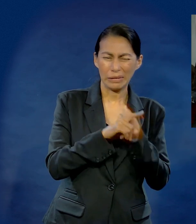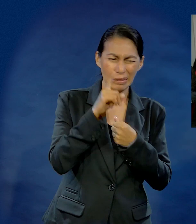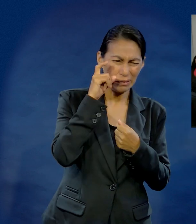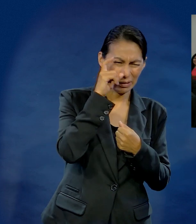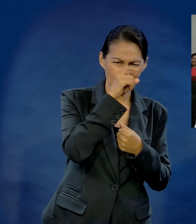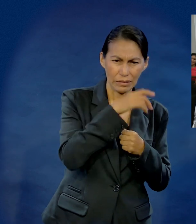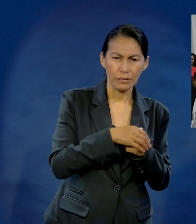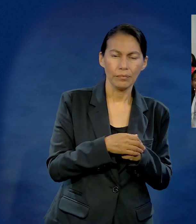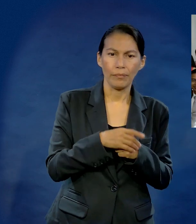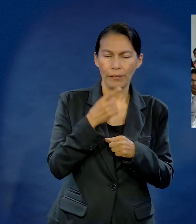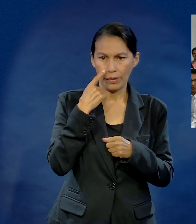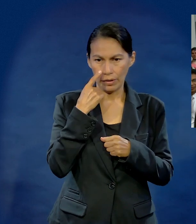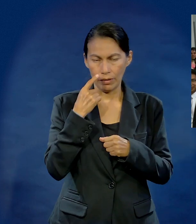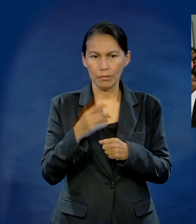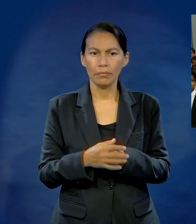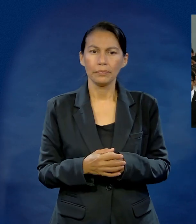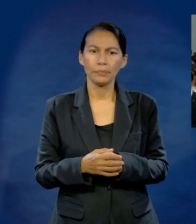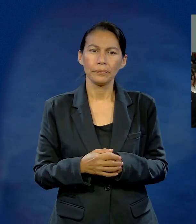Ah.